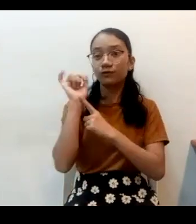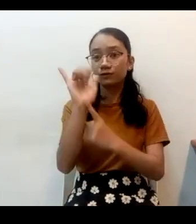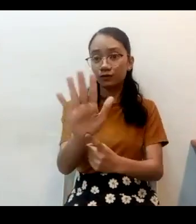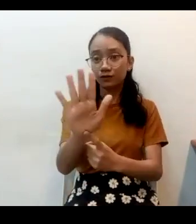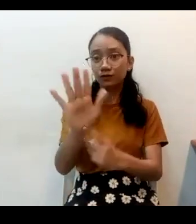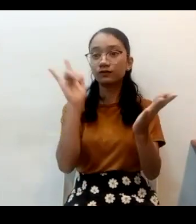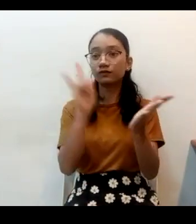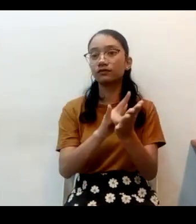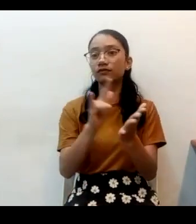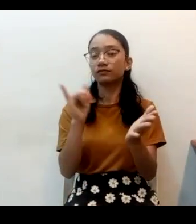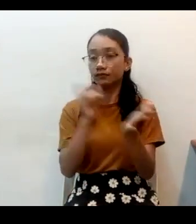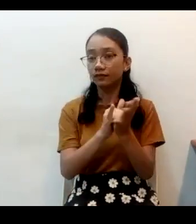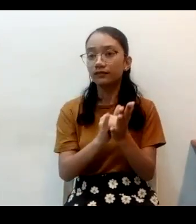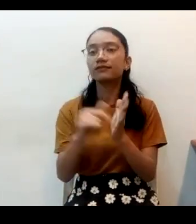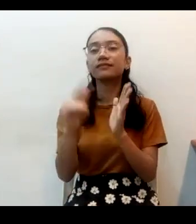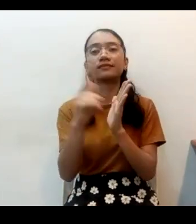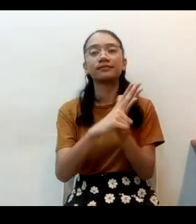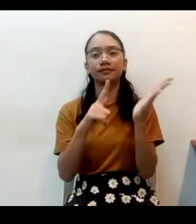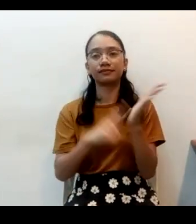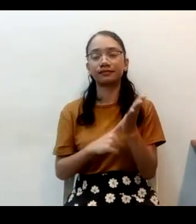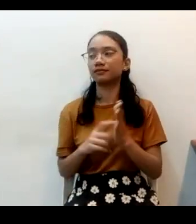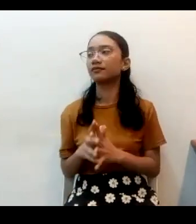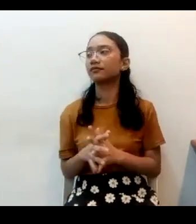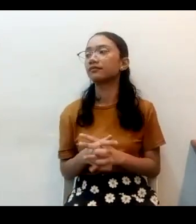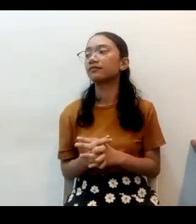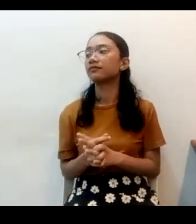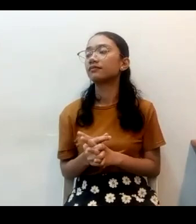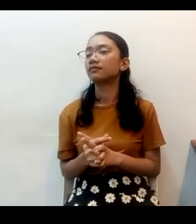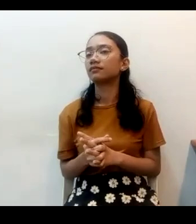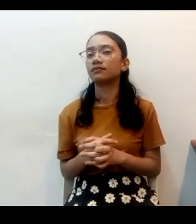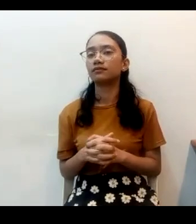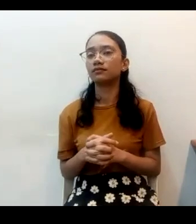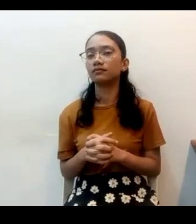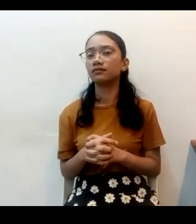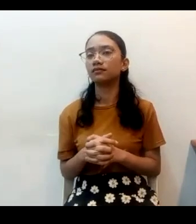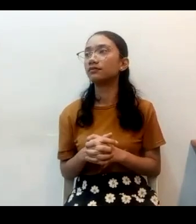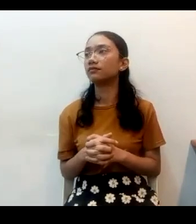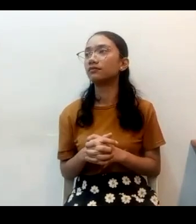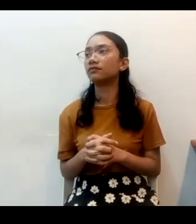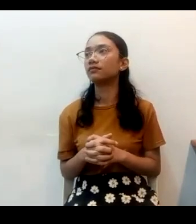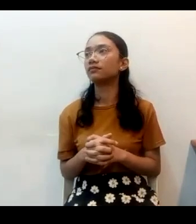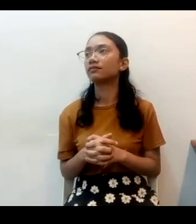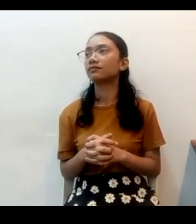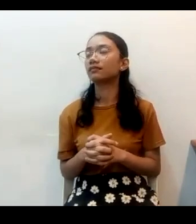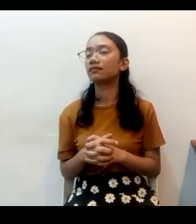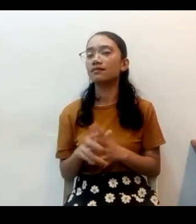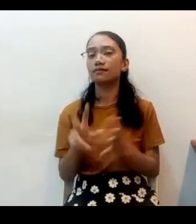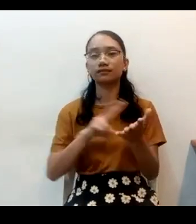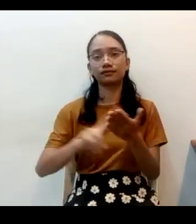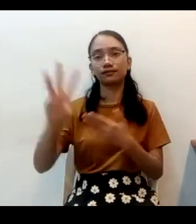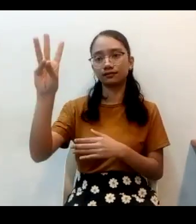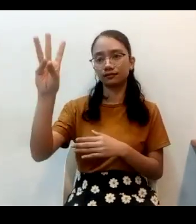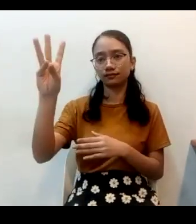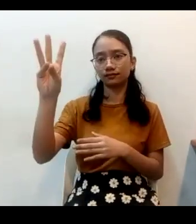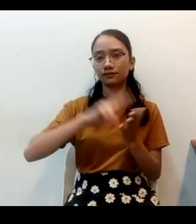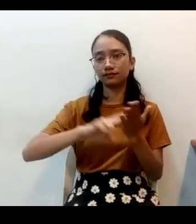po na ito, ginawa po siya ng Diyos o nilalang po siya ng Diyos na bulag. The verse